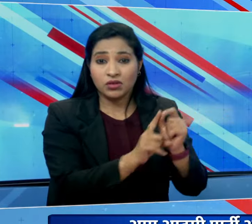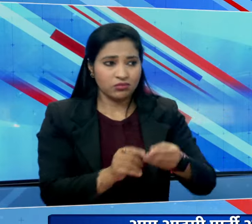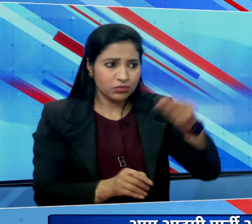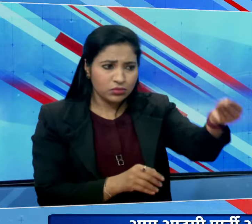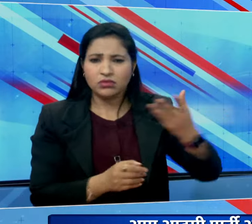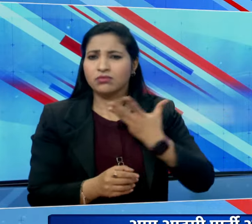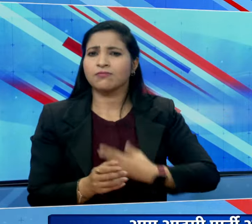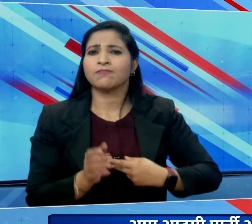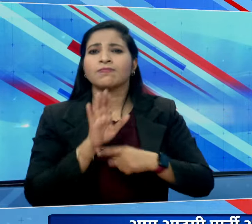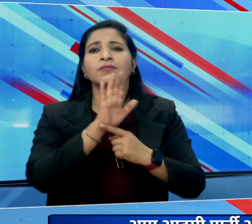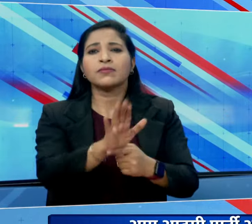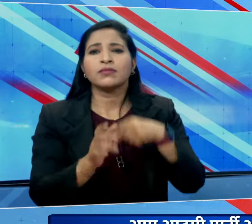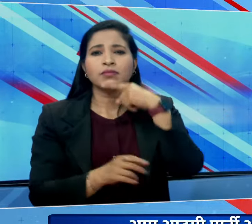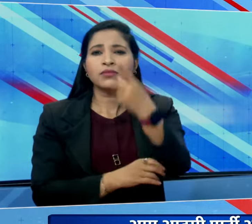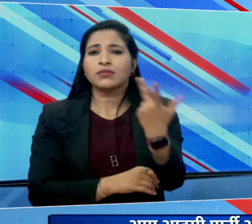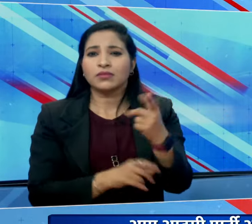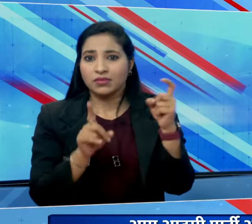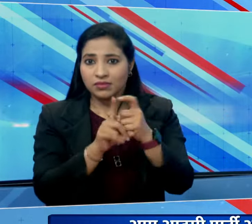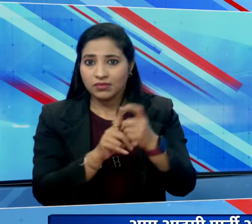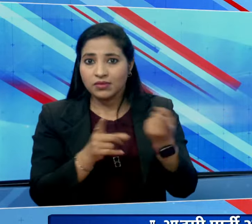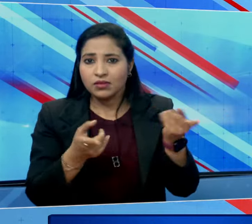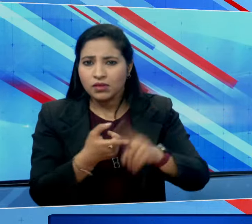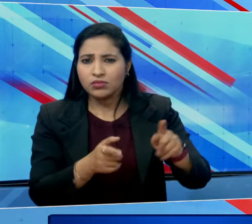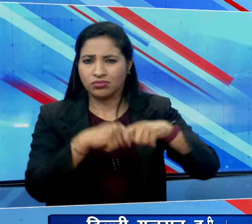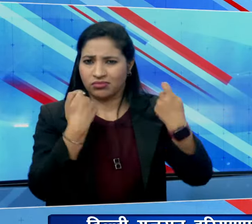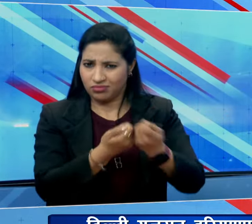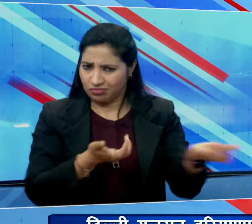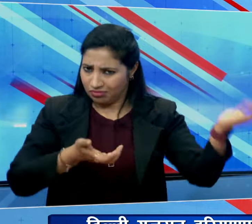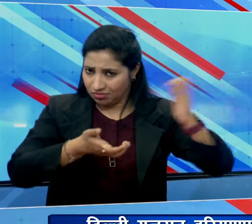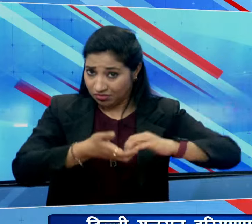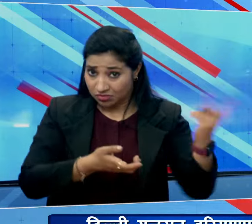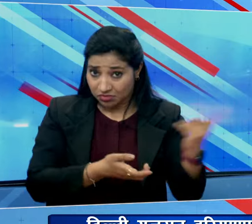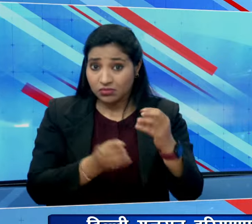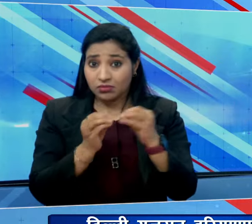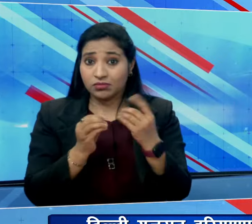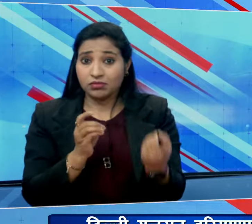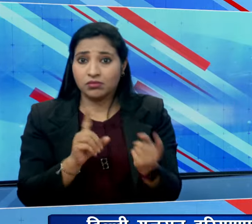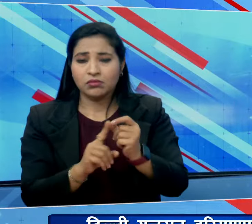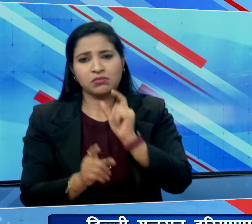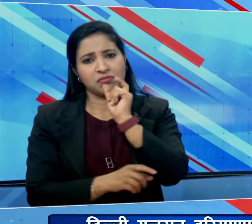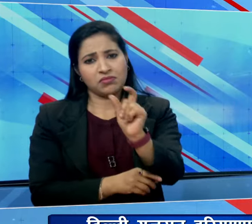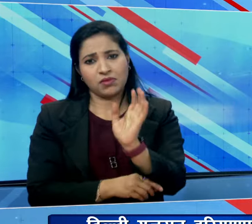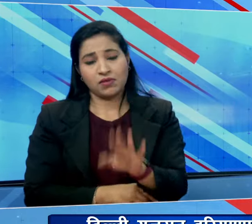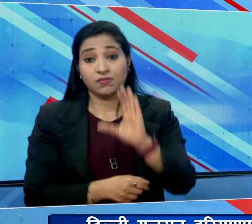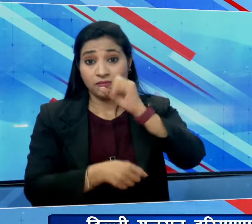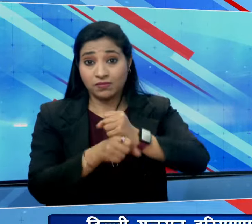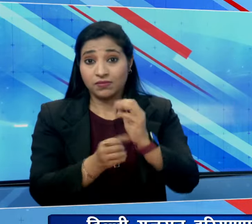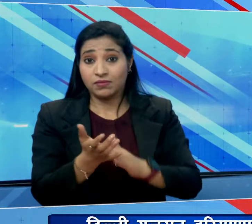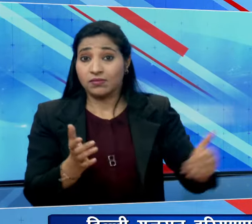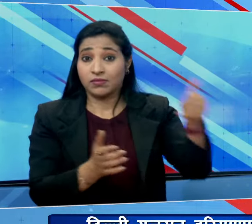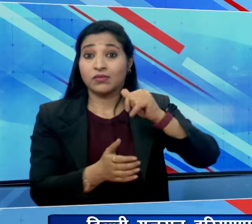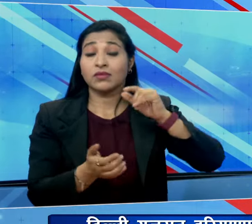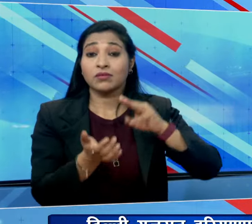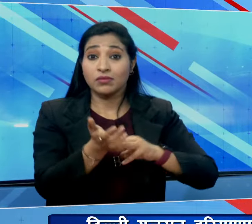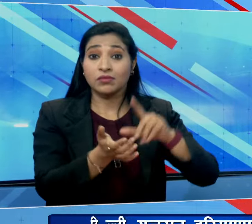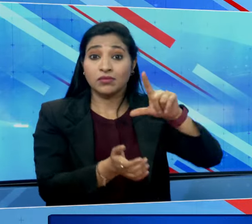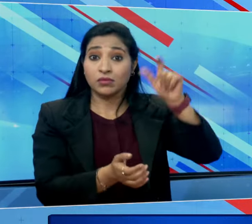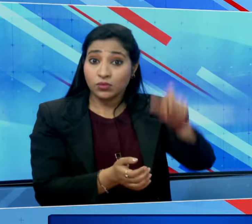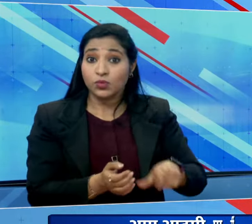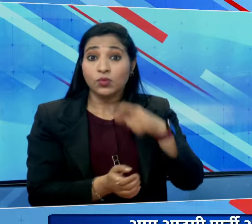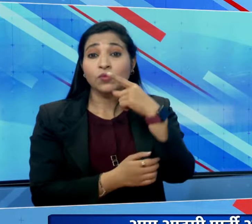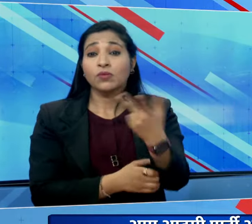निराशा जताई है तो वहीं दिल्ली में हुए इस गठबंधन पर बीजेपी की प्रतिक्रिया भी सामने आई केंद्रीय मंत्री मीनाक्षी लेखी ने कहा कि